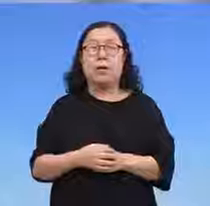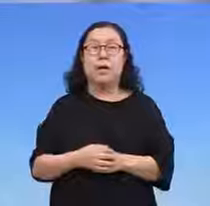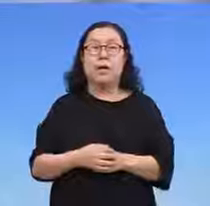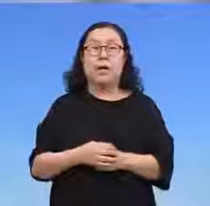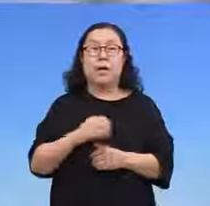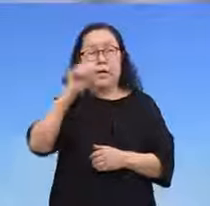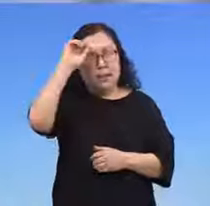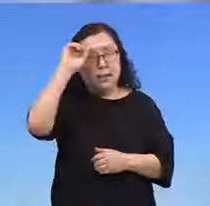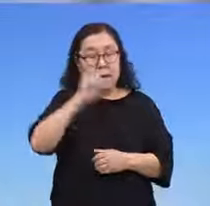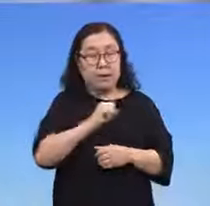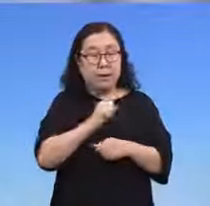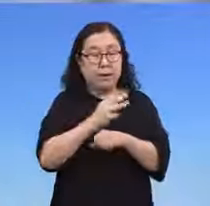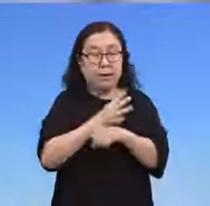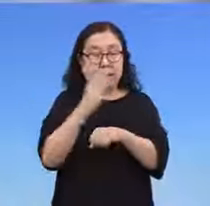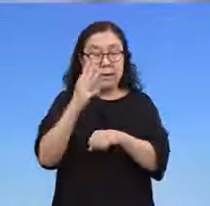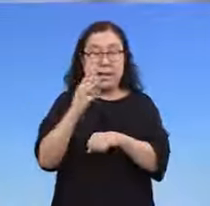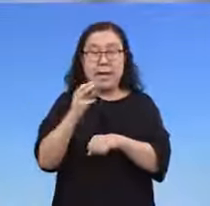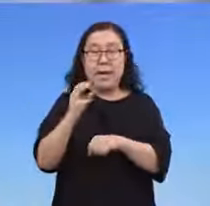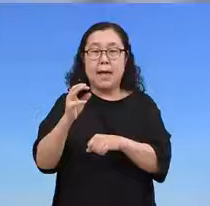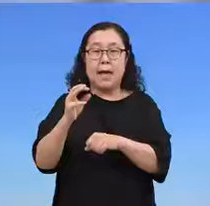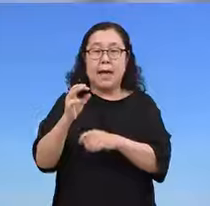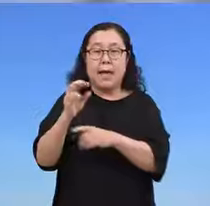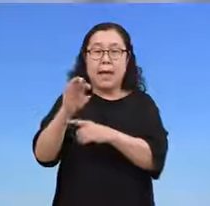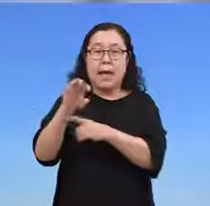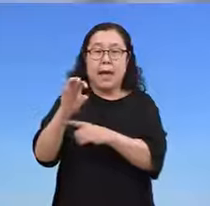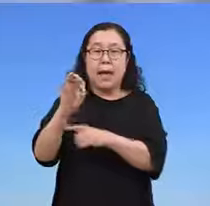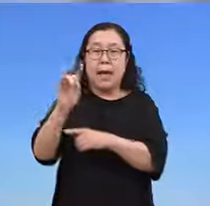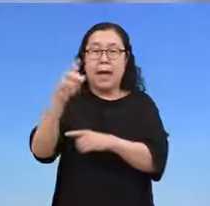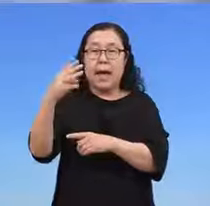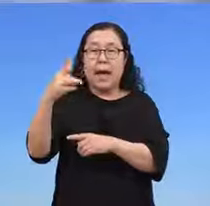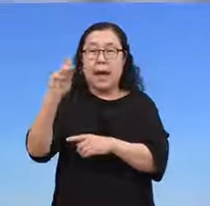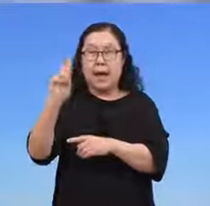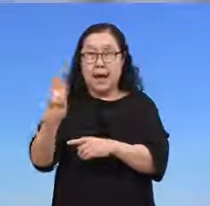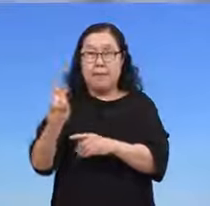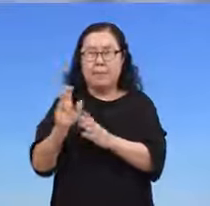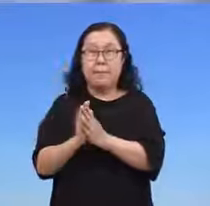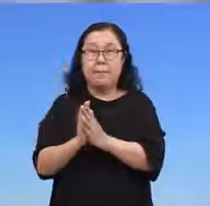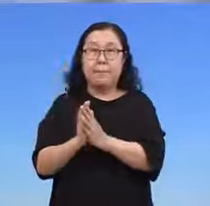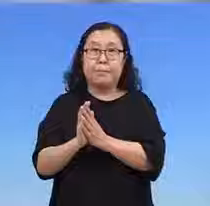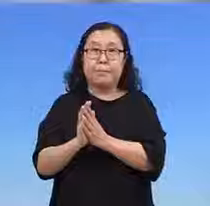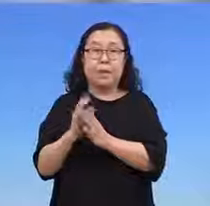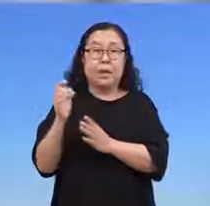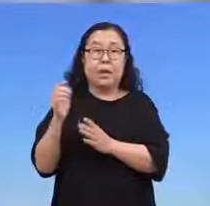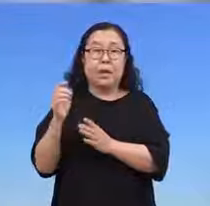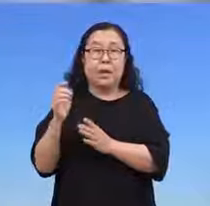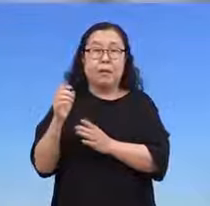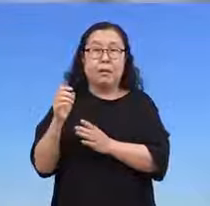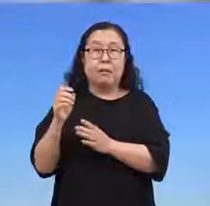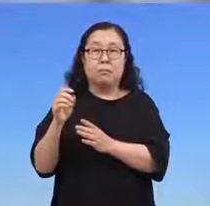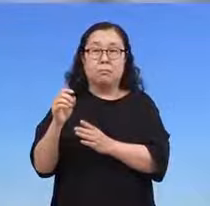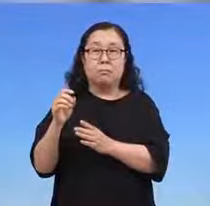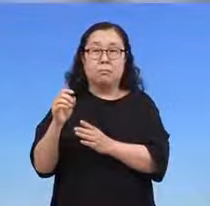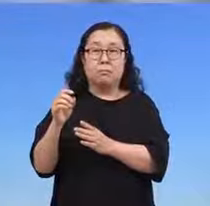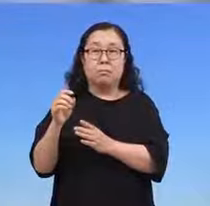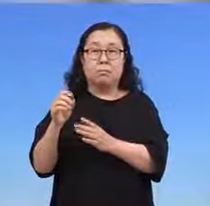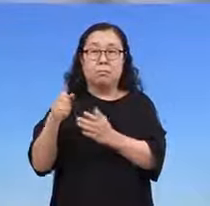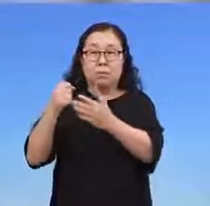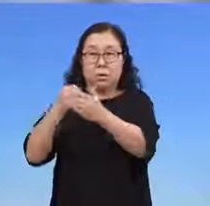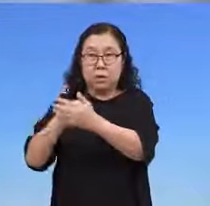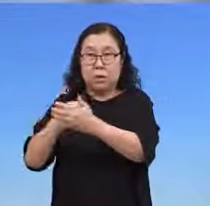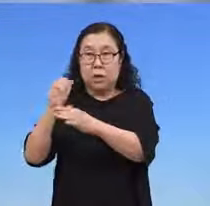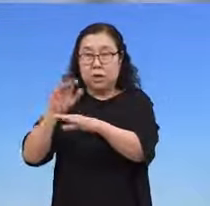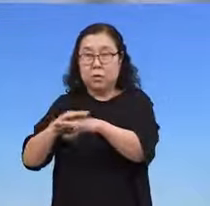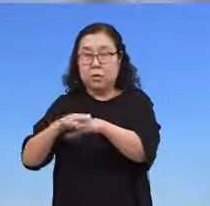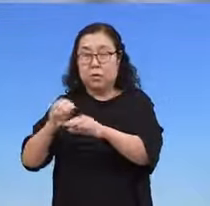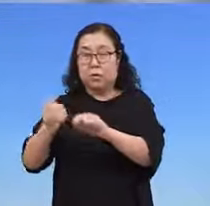알람을 새벽 3시에 맞춰 놓으면은요, 알람 소리 듣고 깨는 경우는 1년에 몇 번 되지도 않습니다. 그 전에 깨요. 잠을 깊이